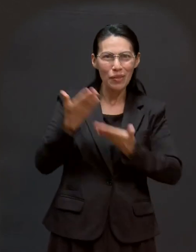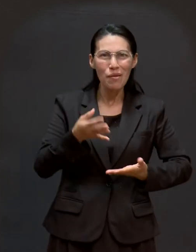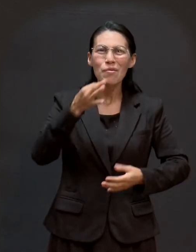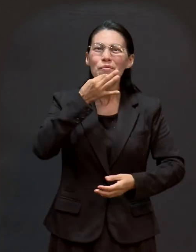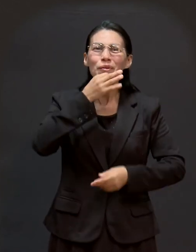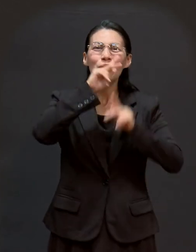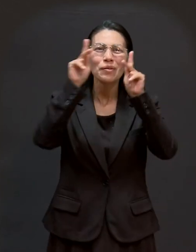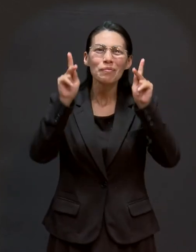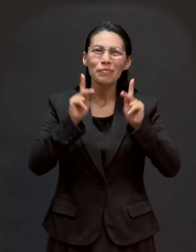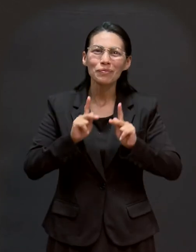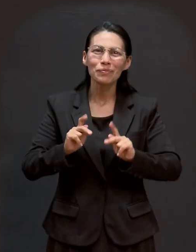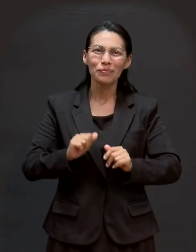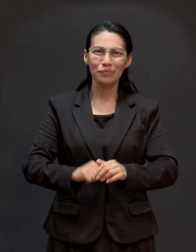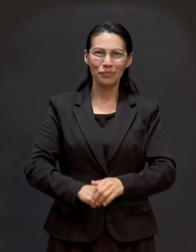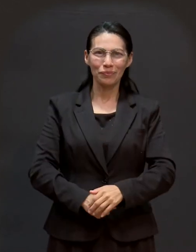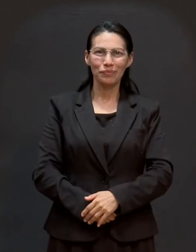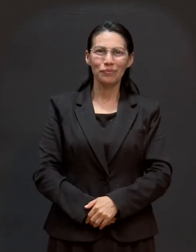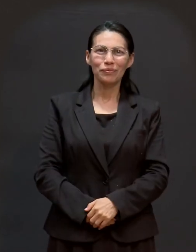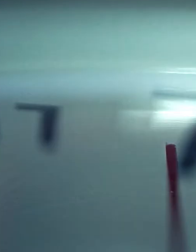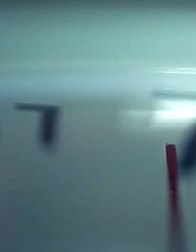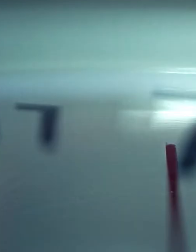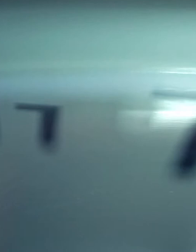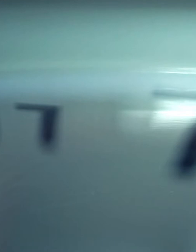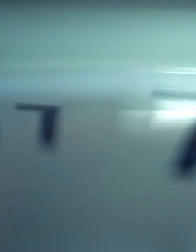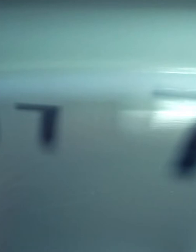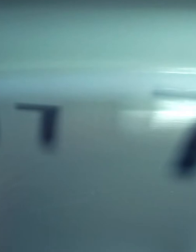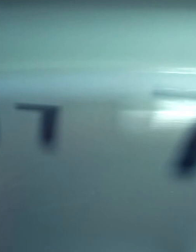a un momento de paz